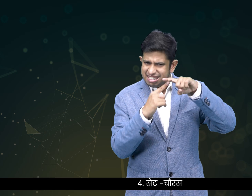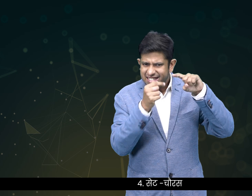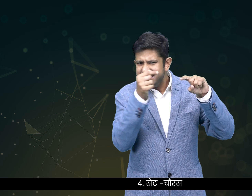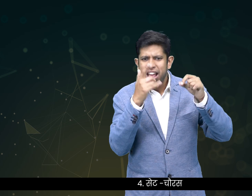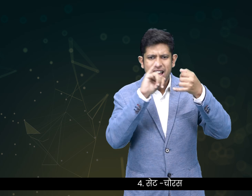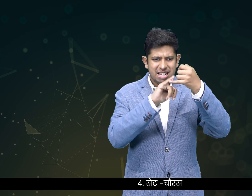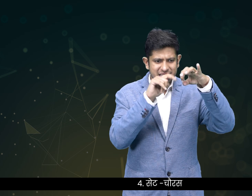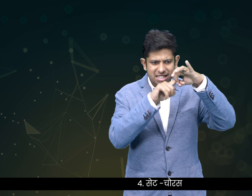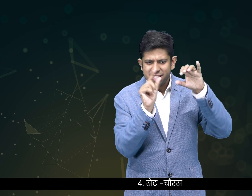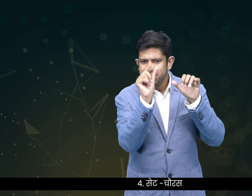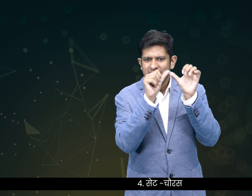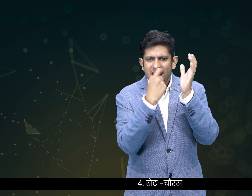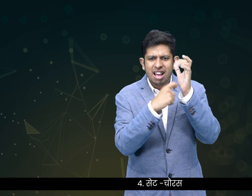चौरस.